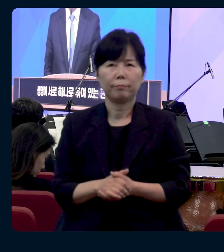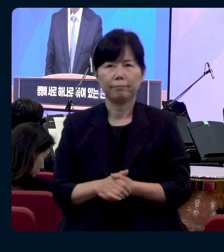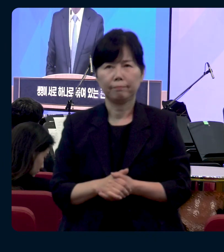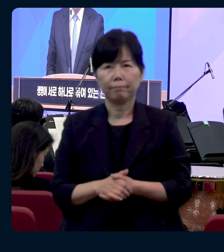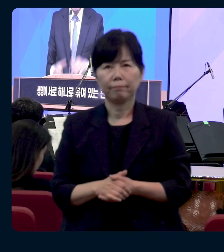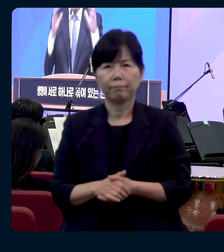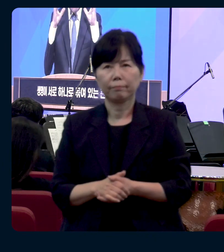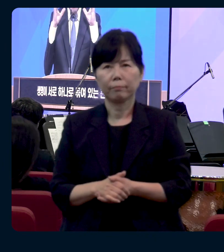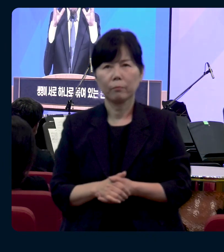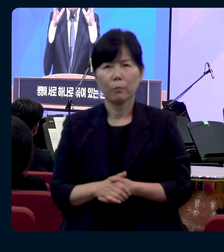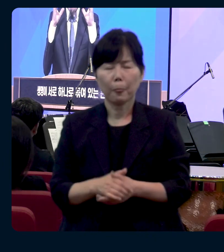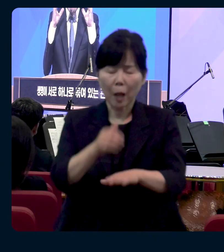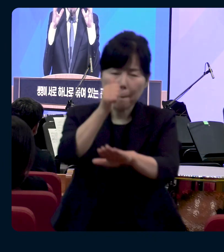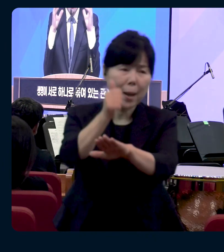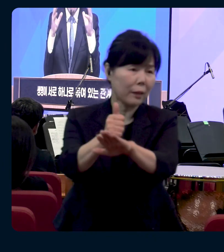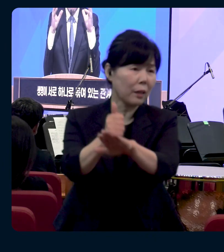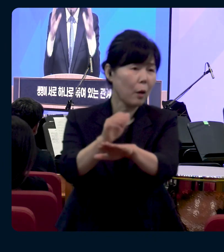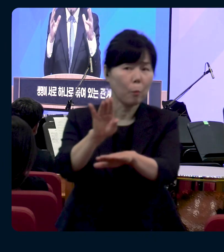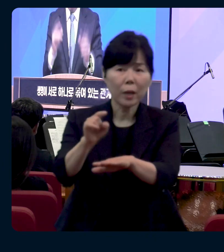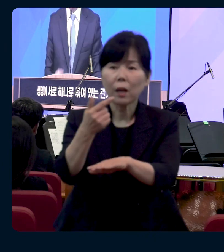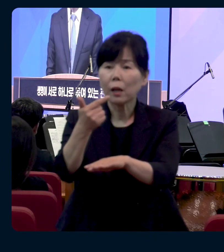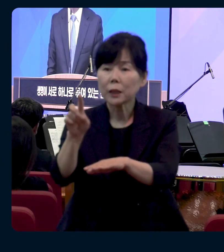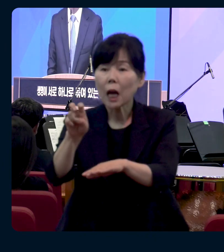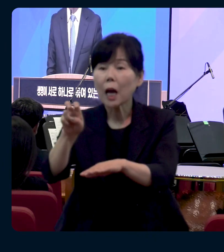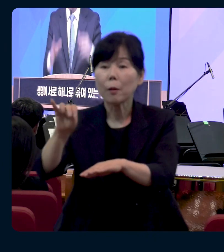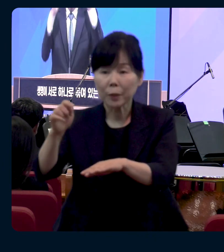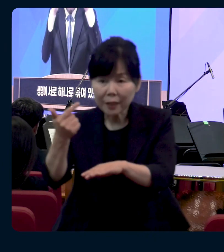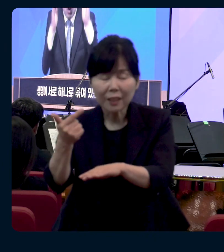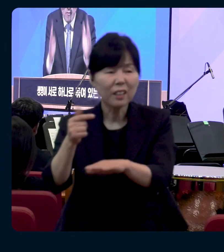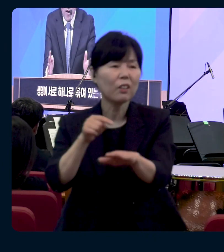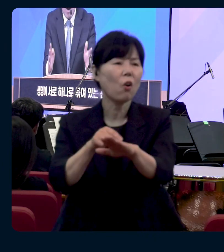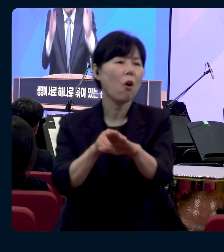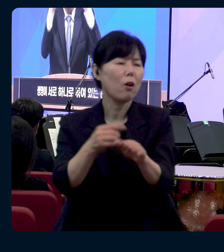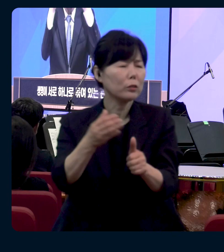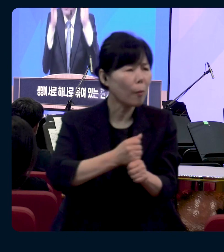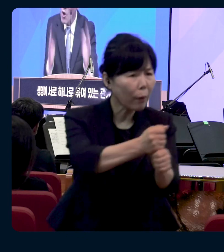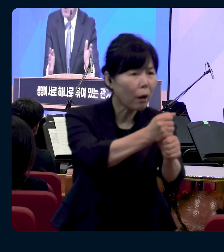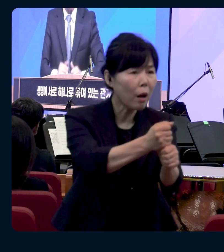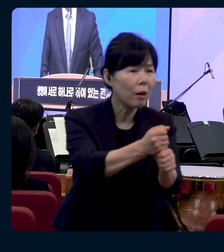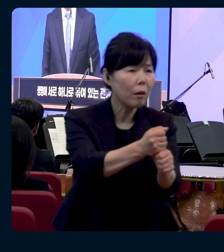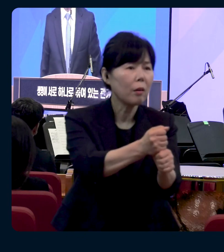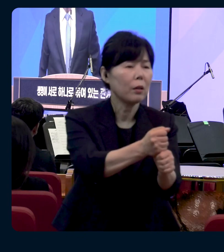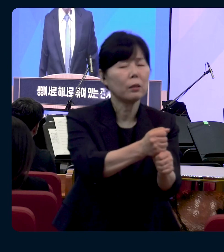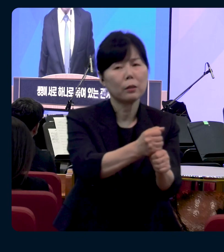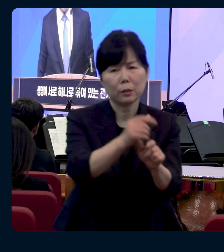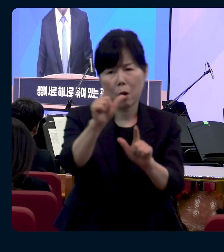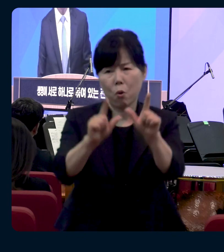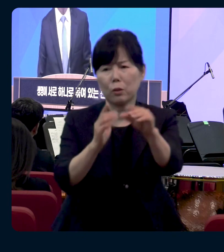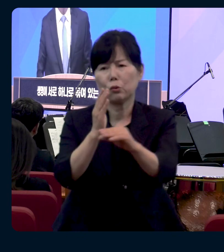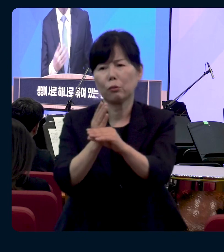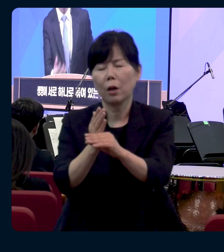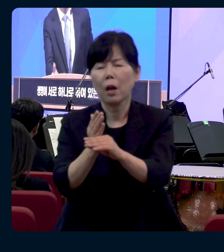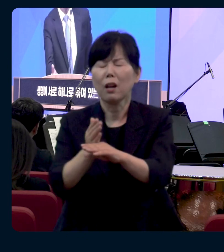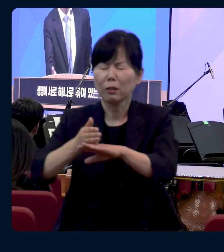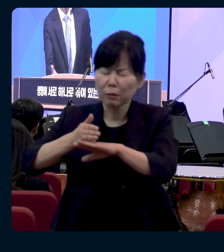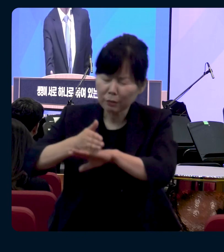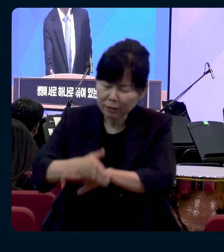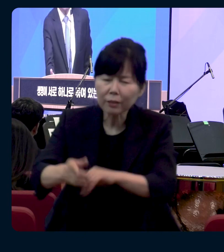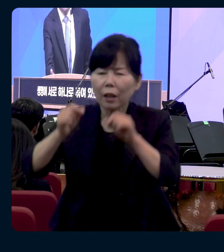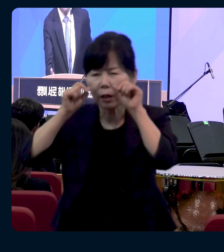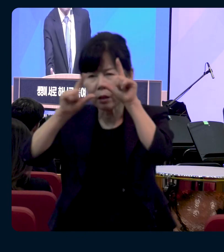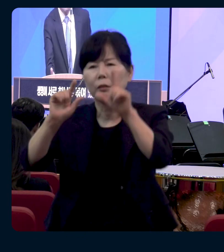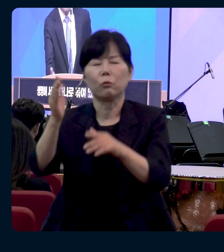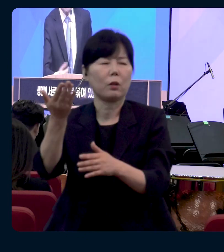그것을 이 베냐민을 잃을 위기 앞에서 그들은 절박하고 처절하게 깨닫고 있는 거예요.